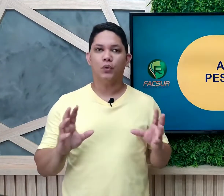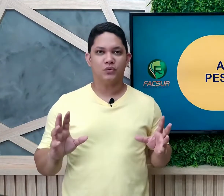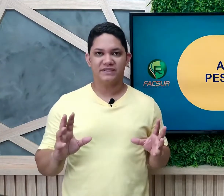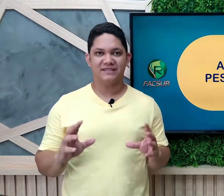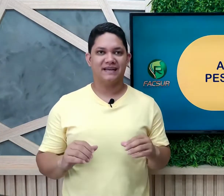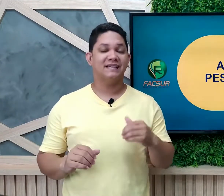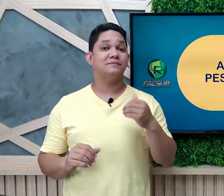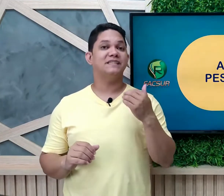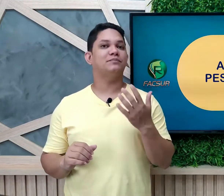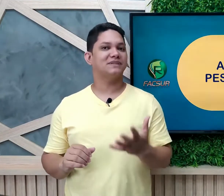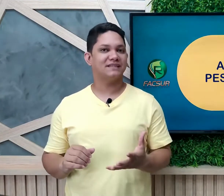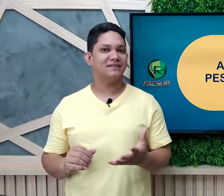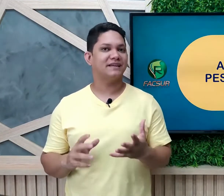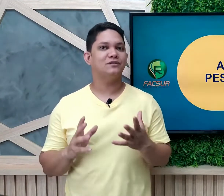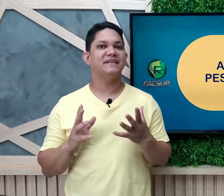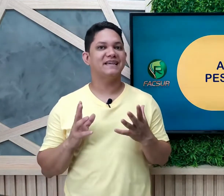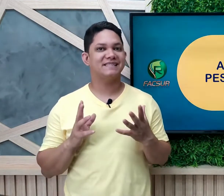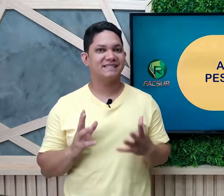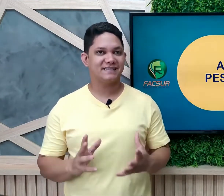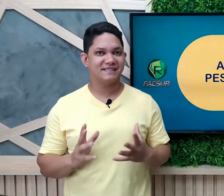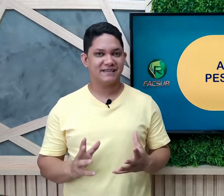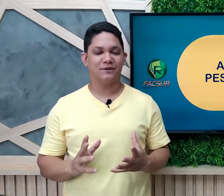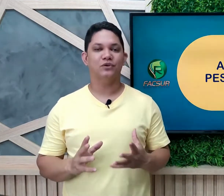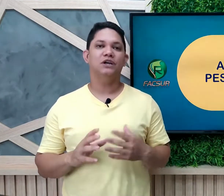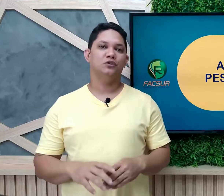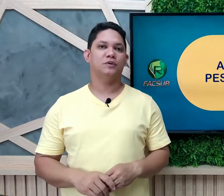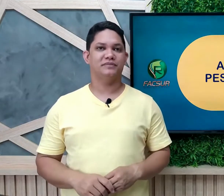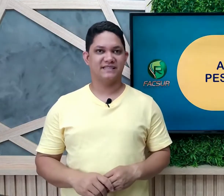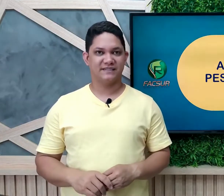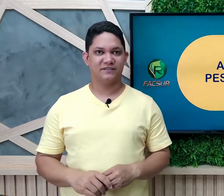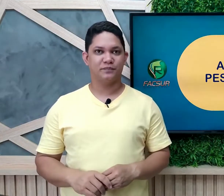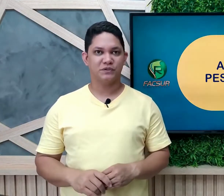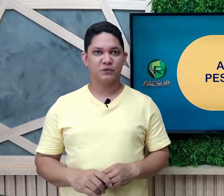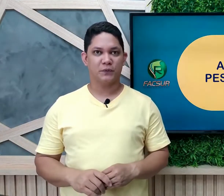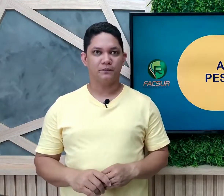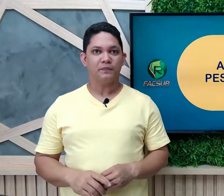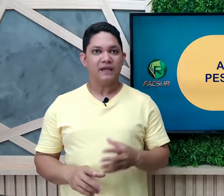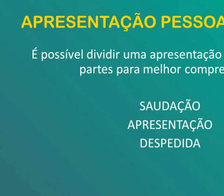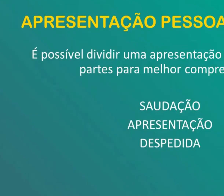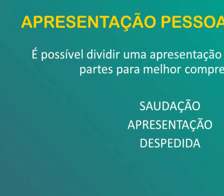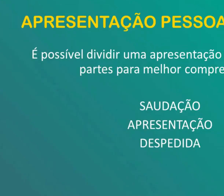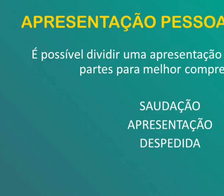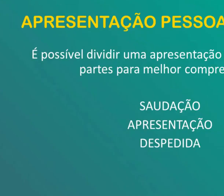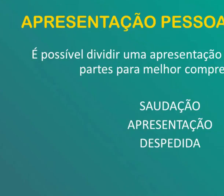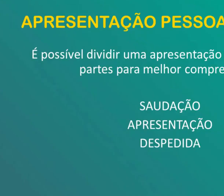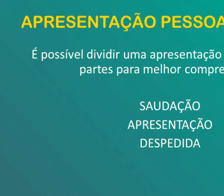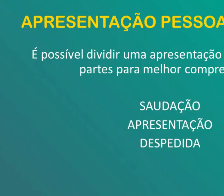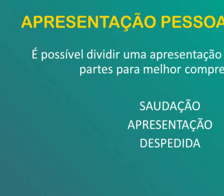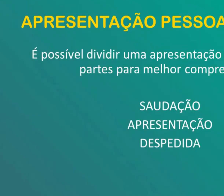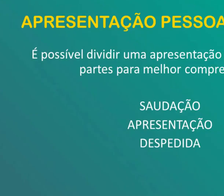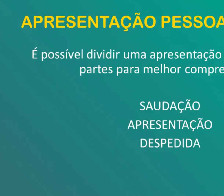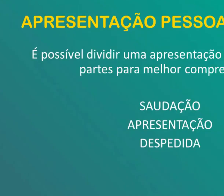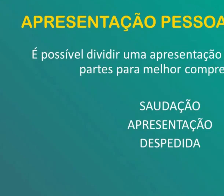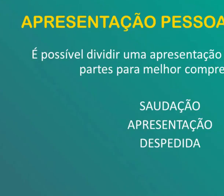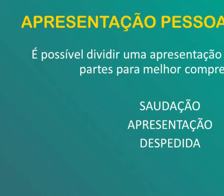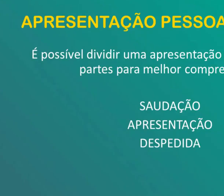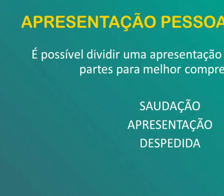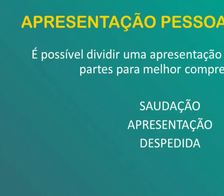poucos sinais, mas apresentando aquilo que é essencial numa apresentação pessoal. Então, vamos à primeira parte. A gente